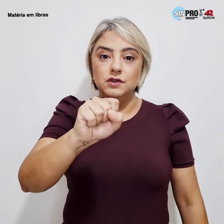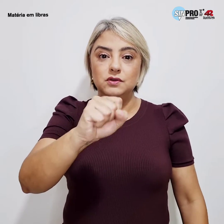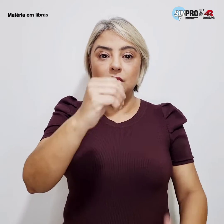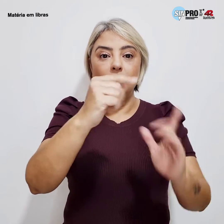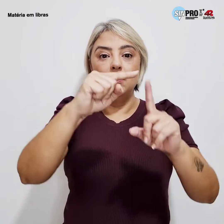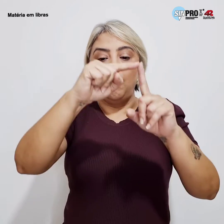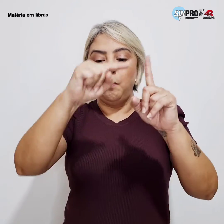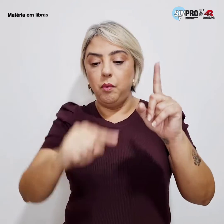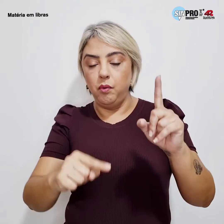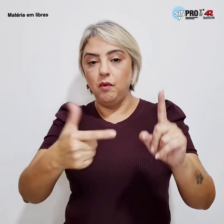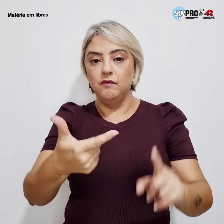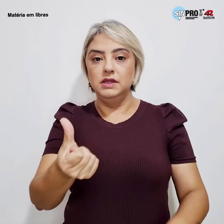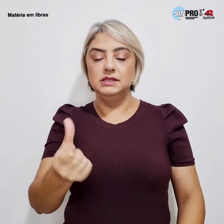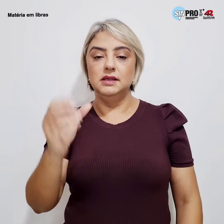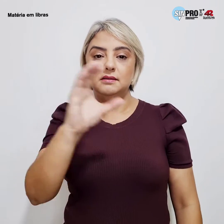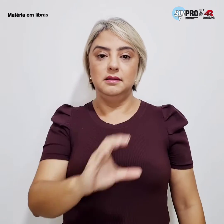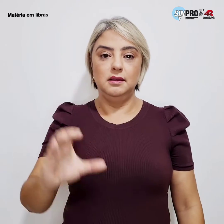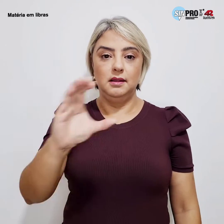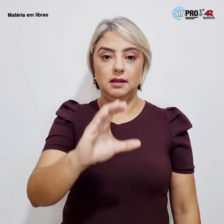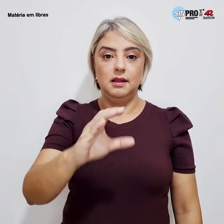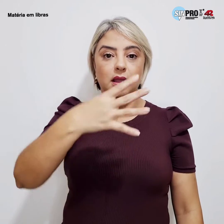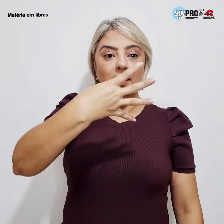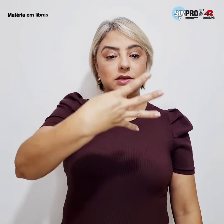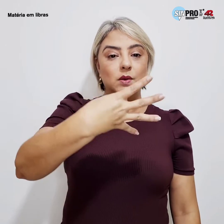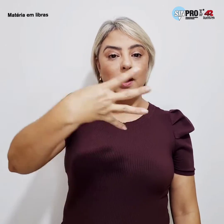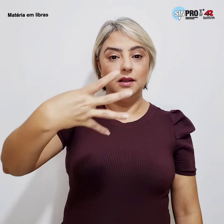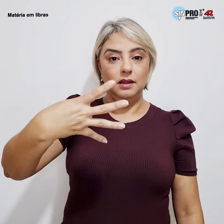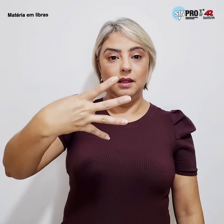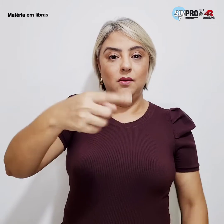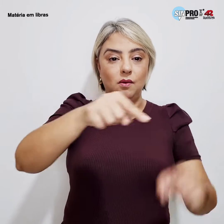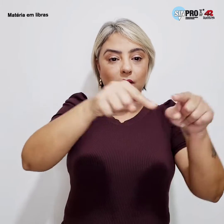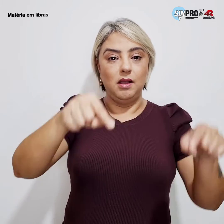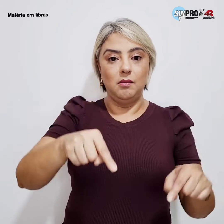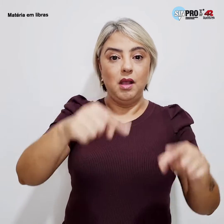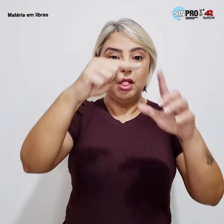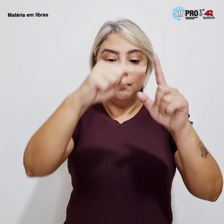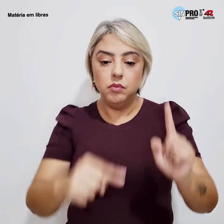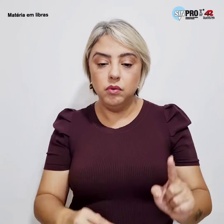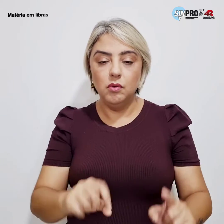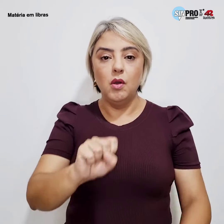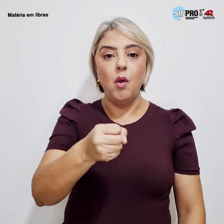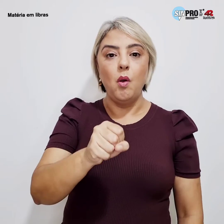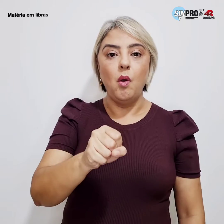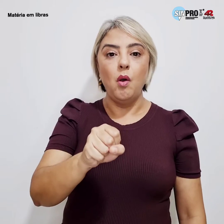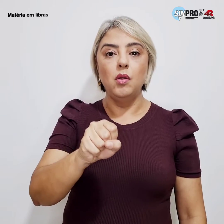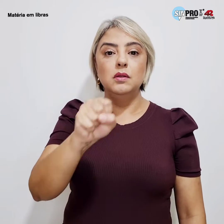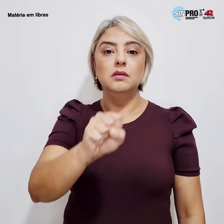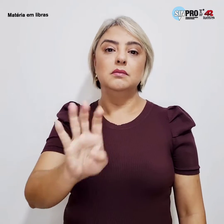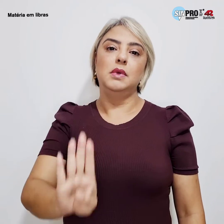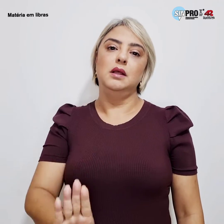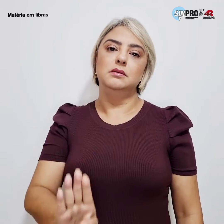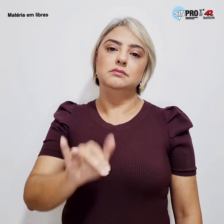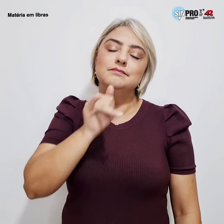na Ceilândia e de 44 para 8 em São Sebastião, por exemplo.